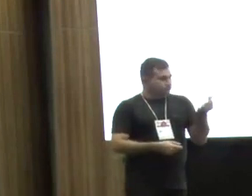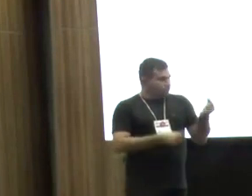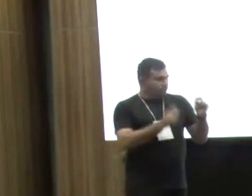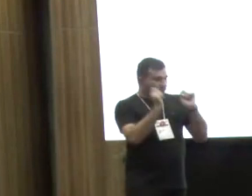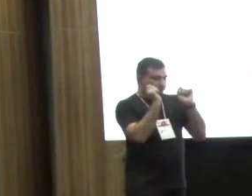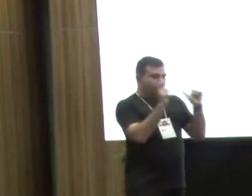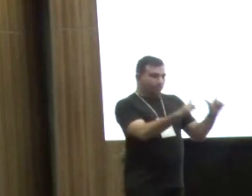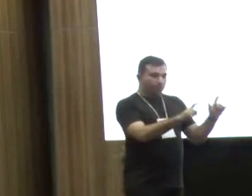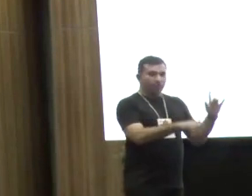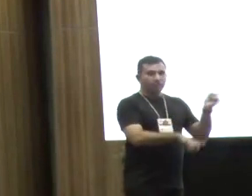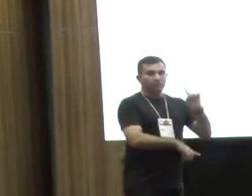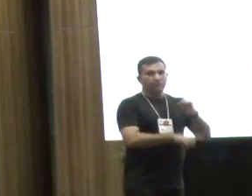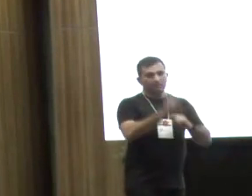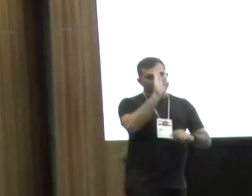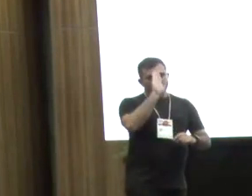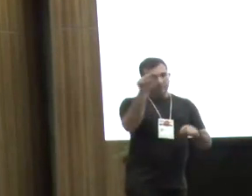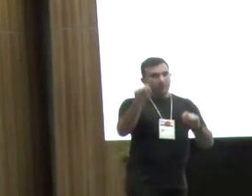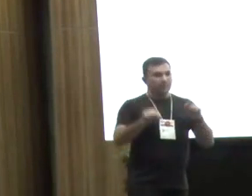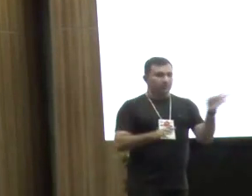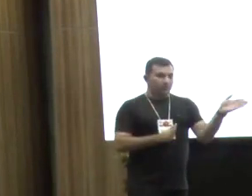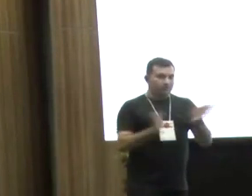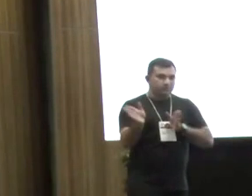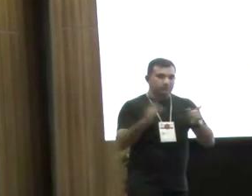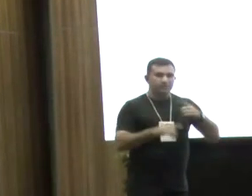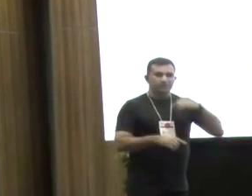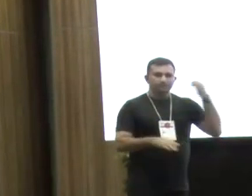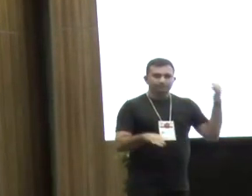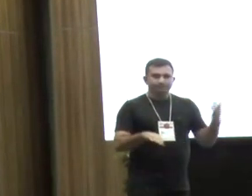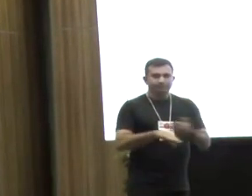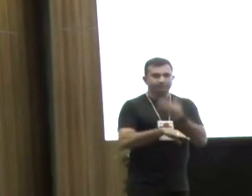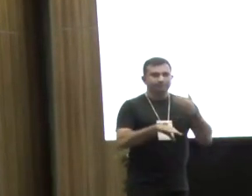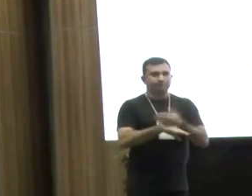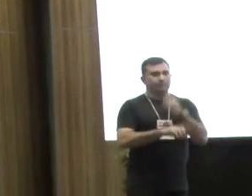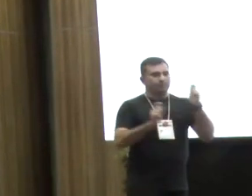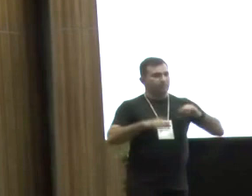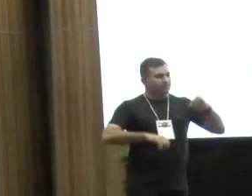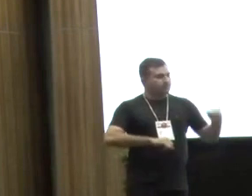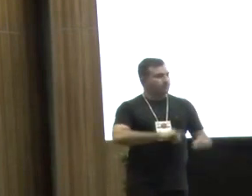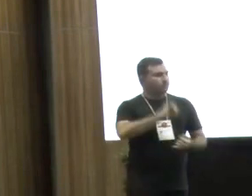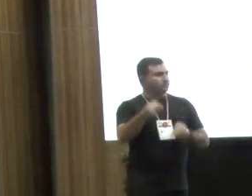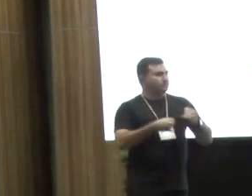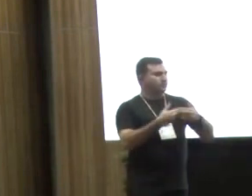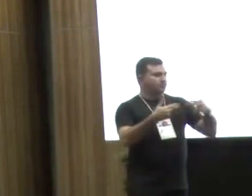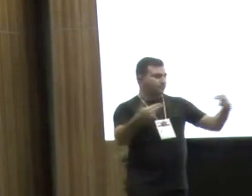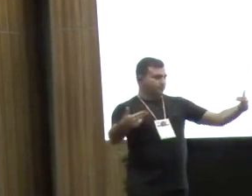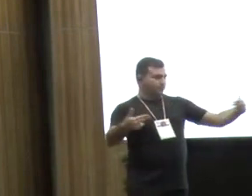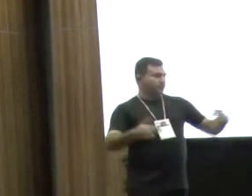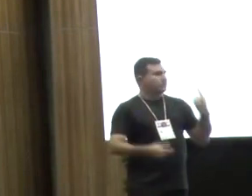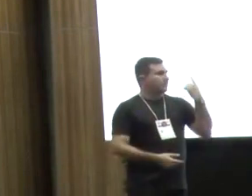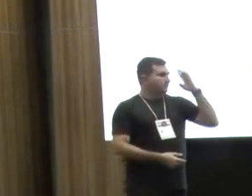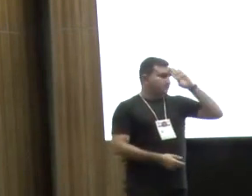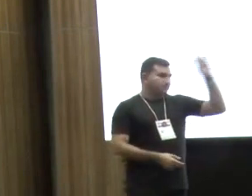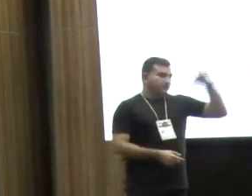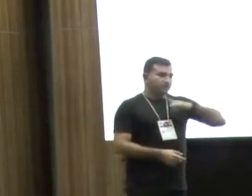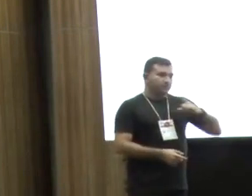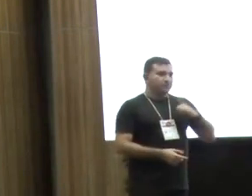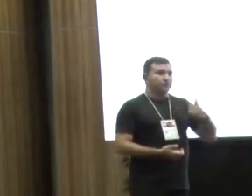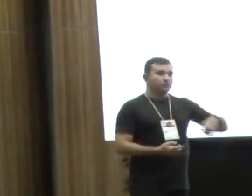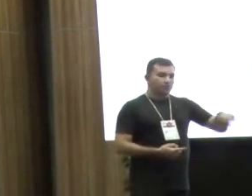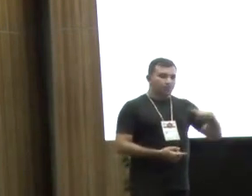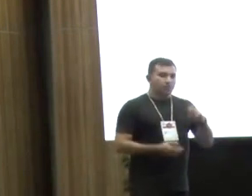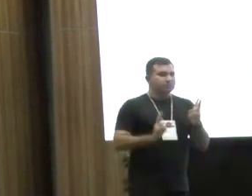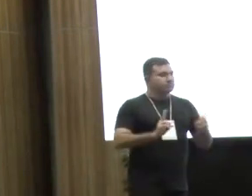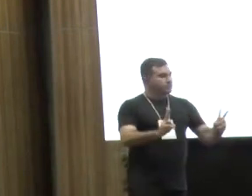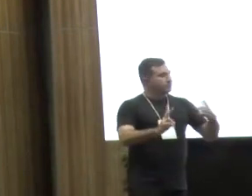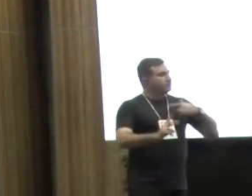consumo, mas do ponto de vista de acessar as oportunidades. E uma delas, que eu sempre disse para Arthur e